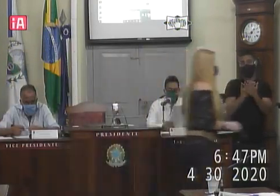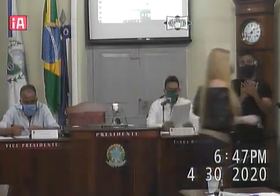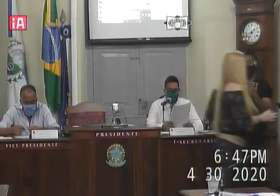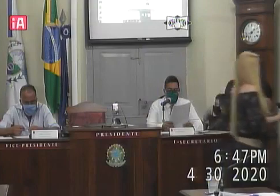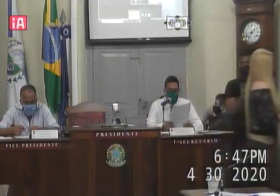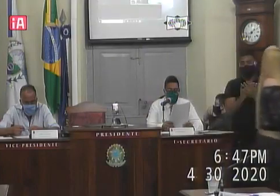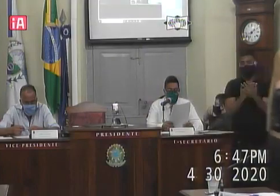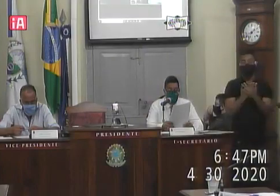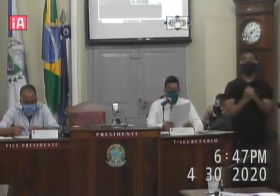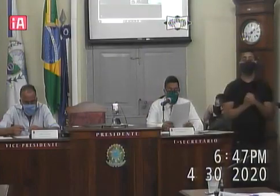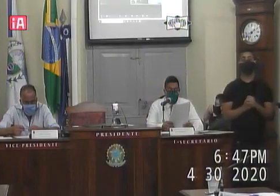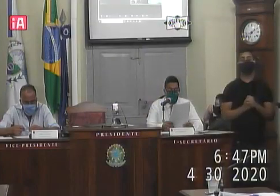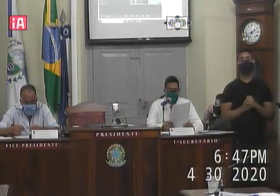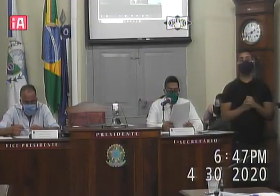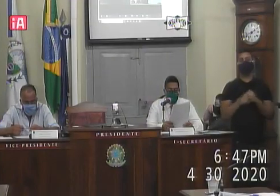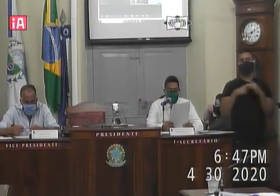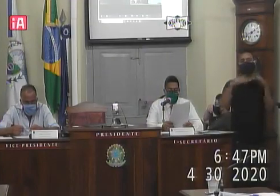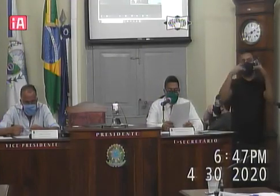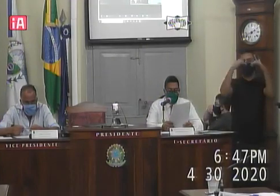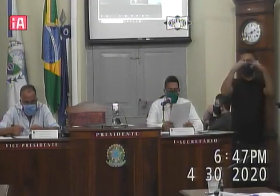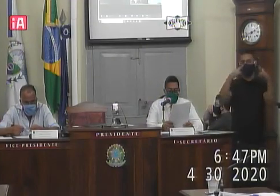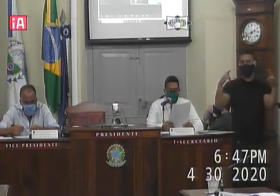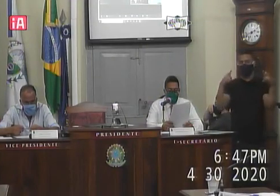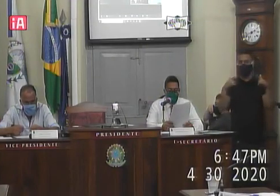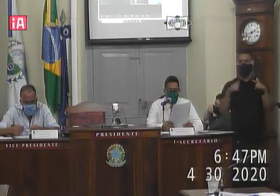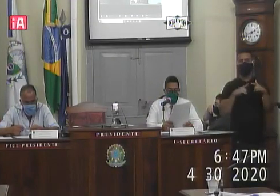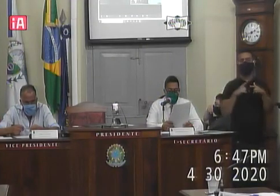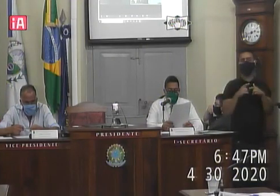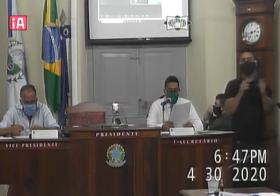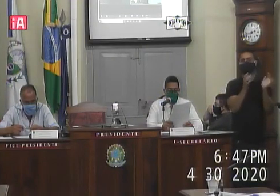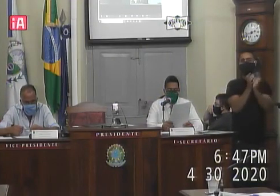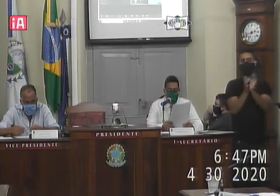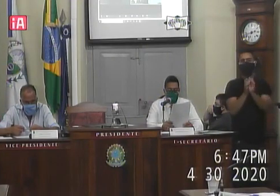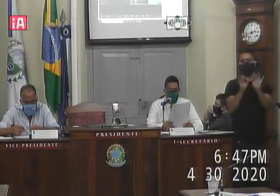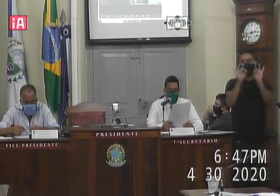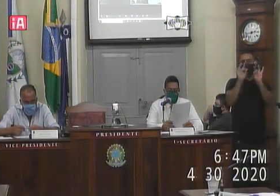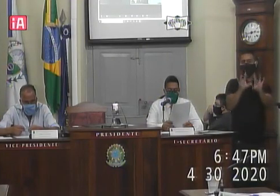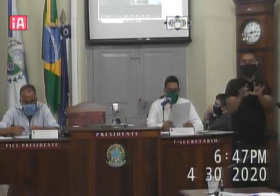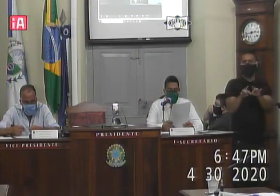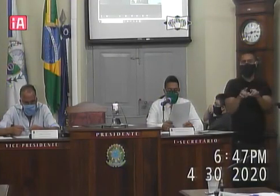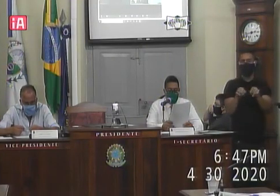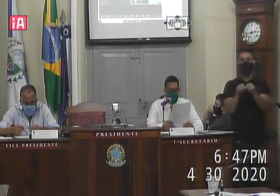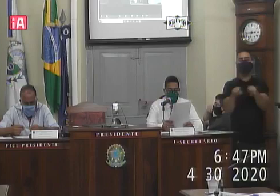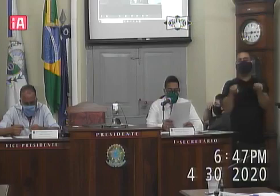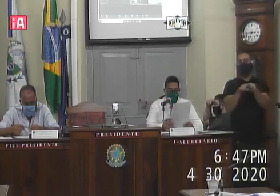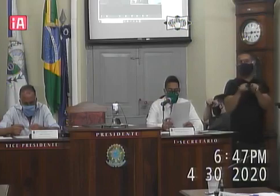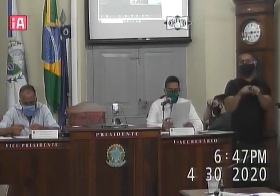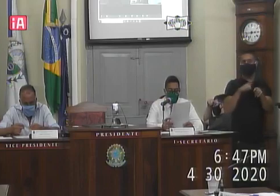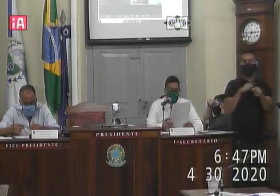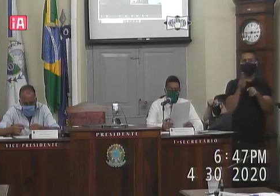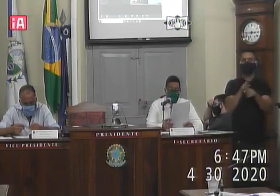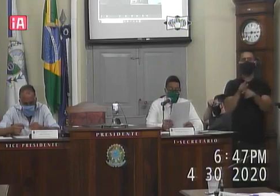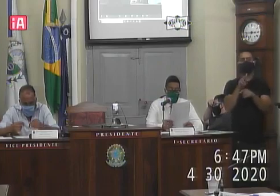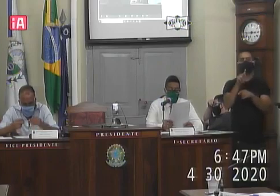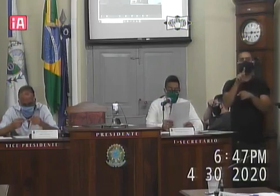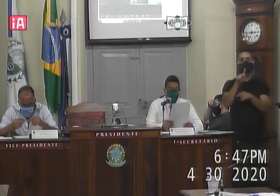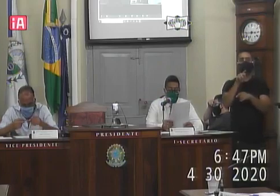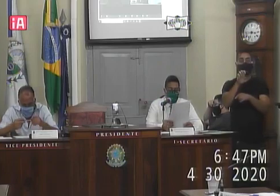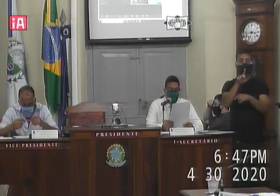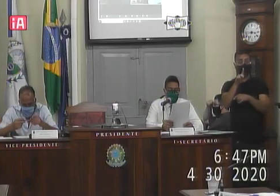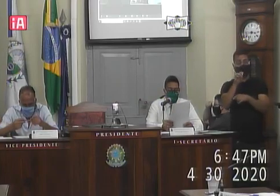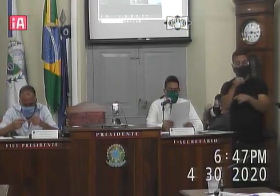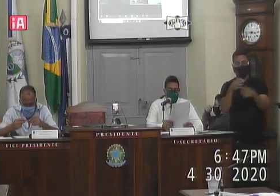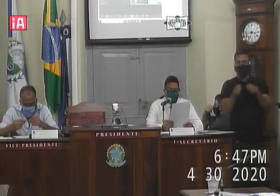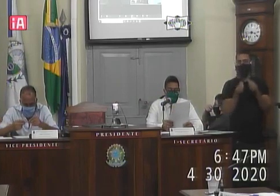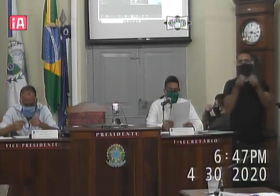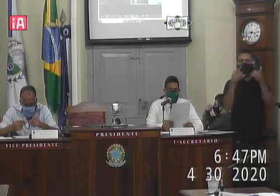entrada do hospital, com equipe técnica e profissionais de saúde, seguindo os protocolos de segurança e especial uso de EPIs, disponibilizando